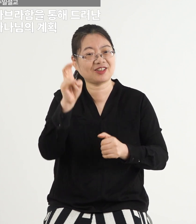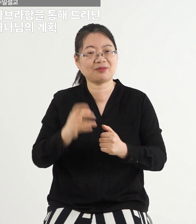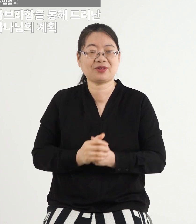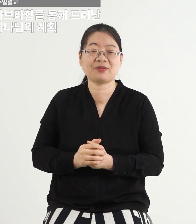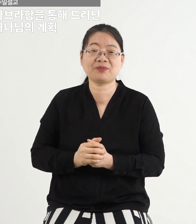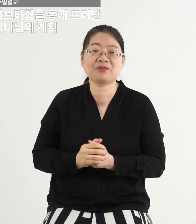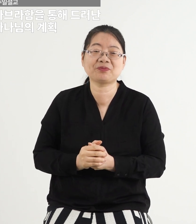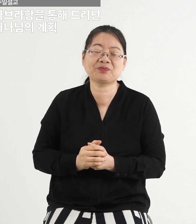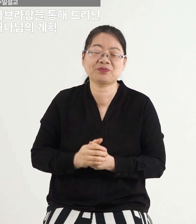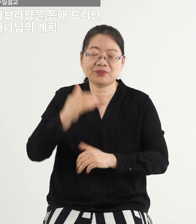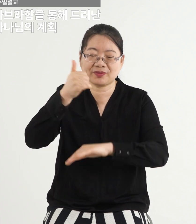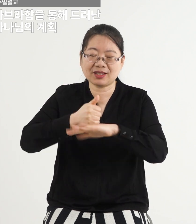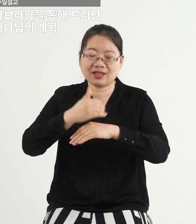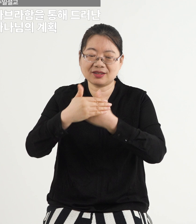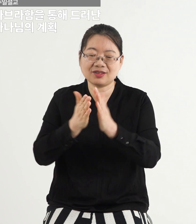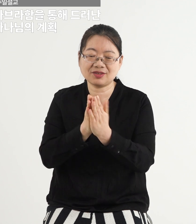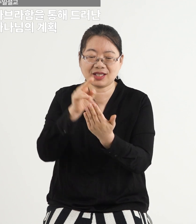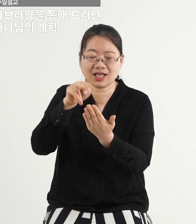성경을 보십시다.